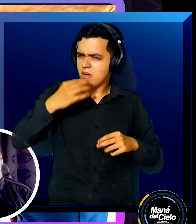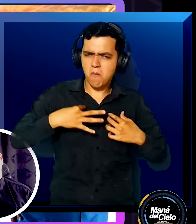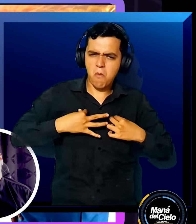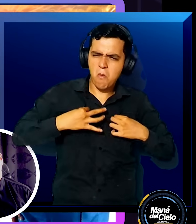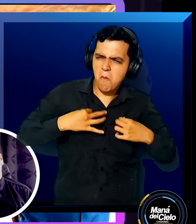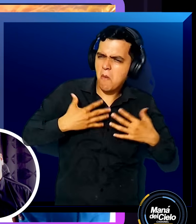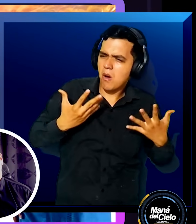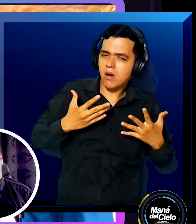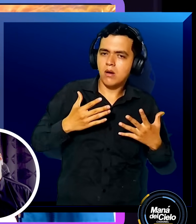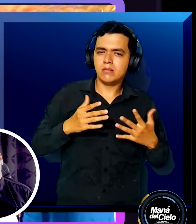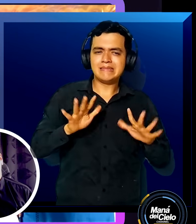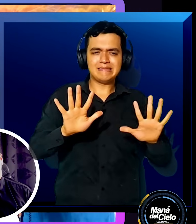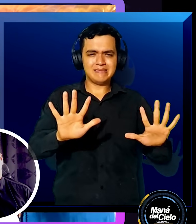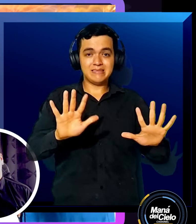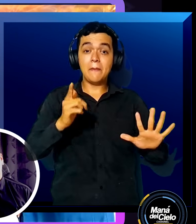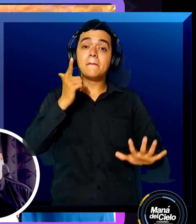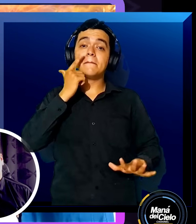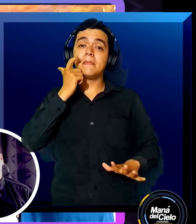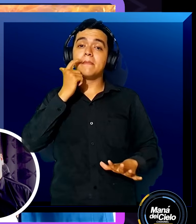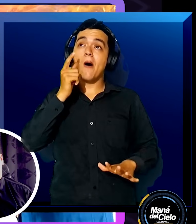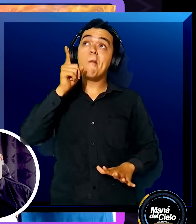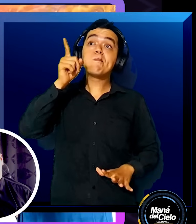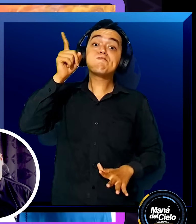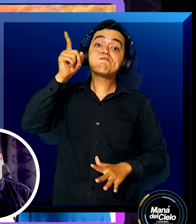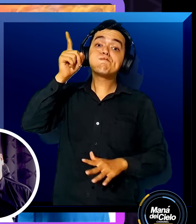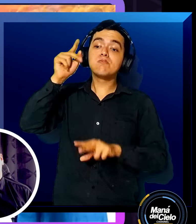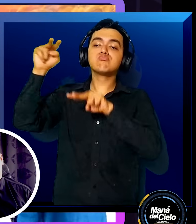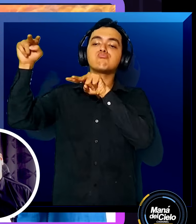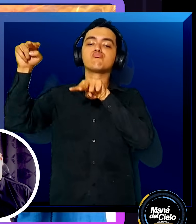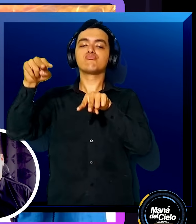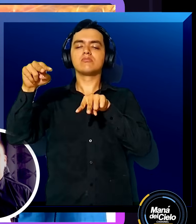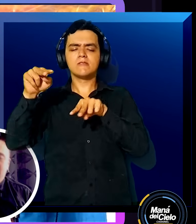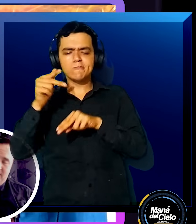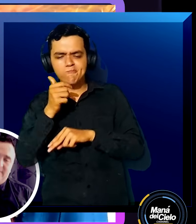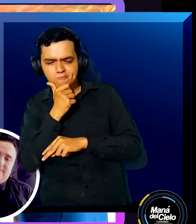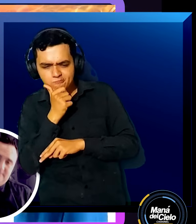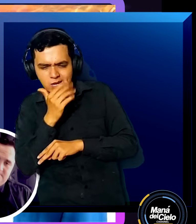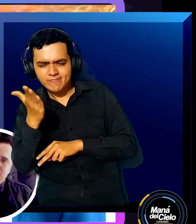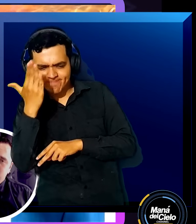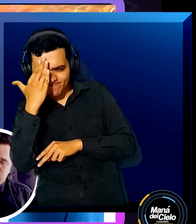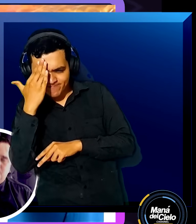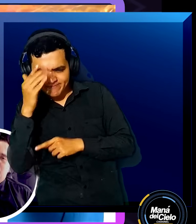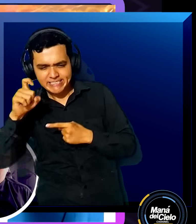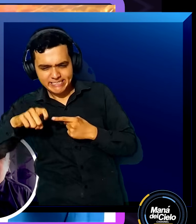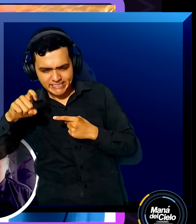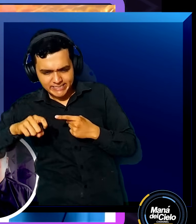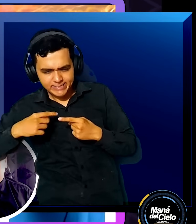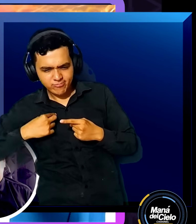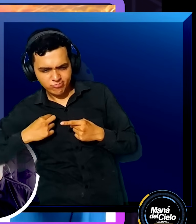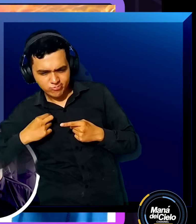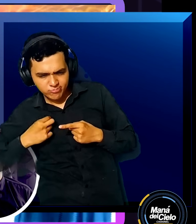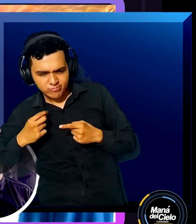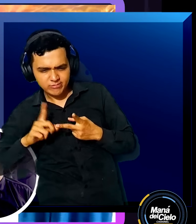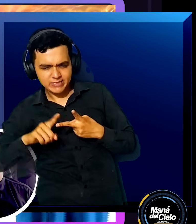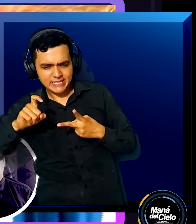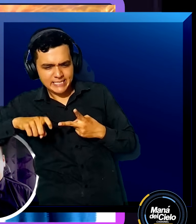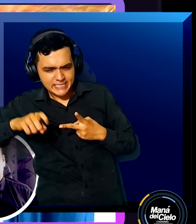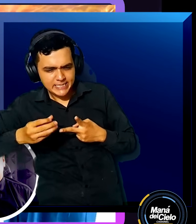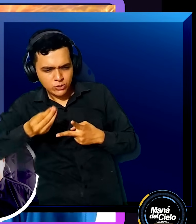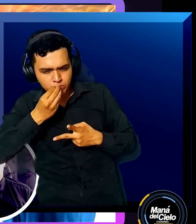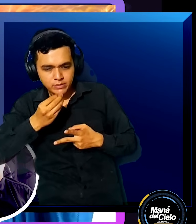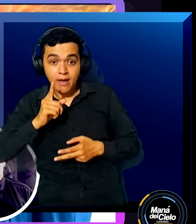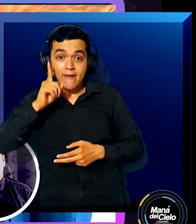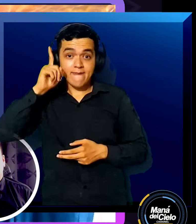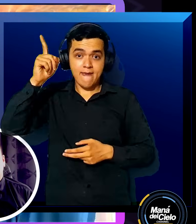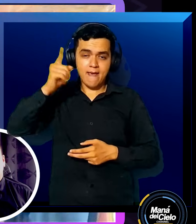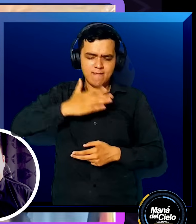limosneritos, pidiendo comida, pidiendo ropa, pidiendo techo? Vea, un hijo que tiene un buen padre, porque hay padres malos que